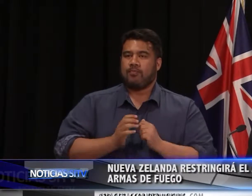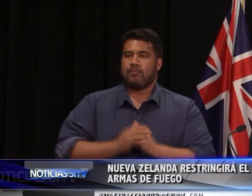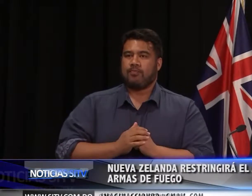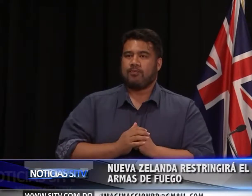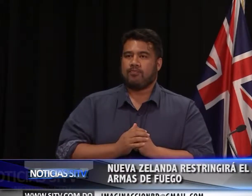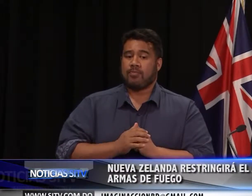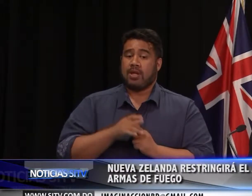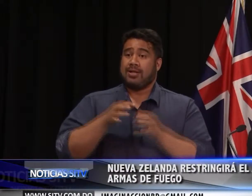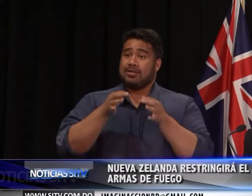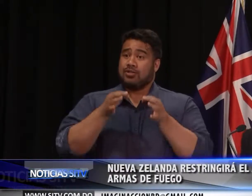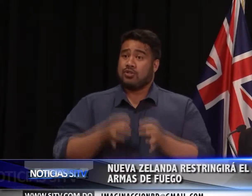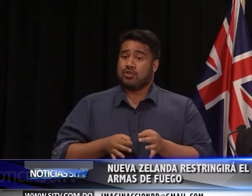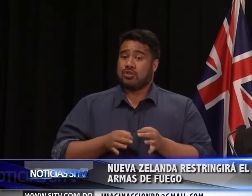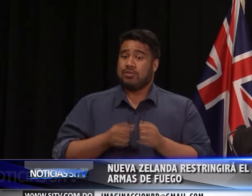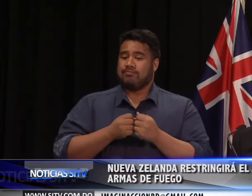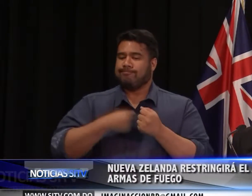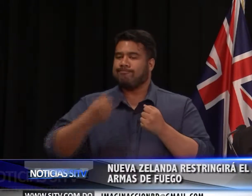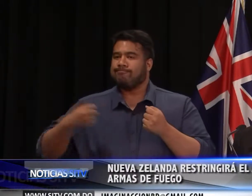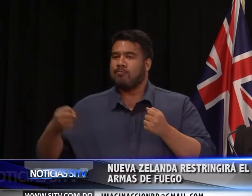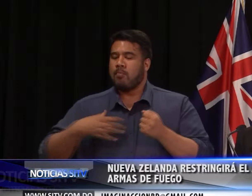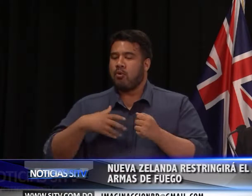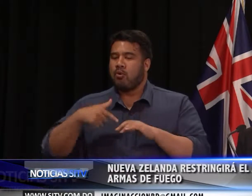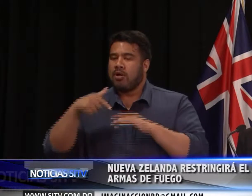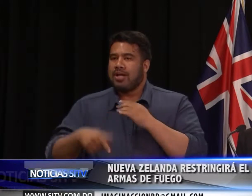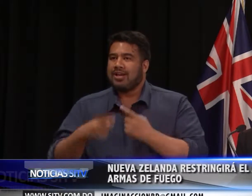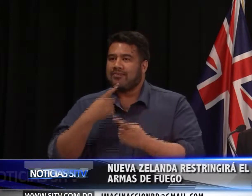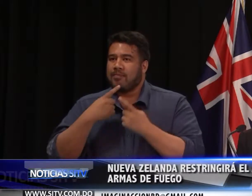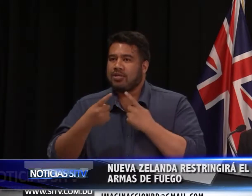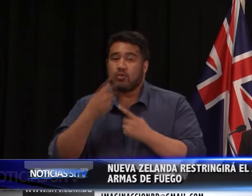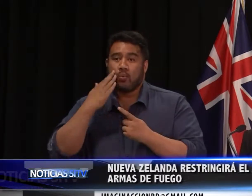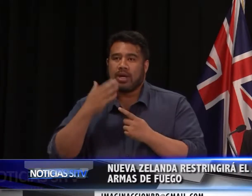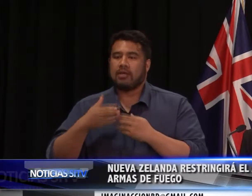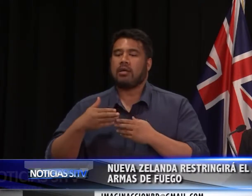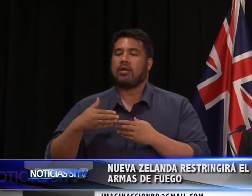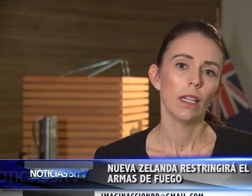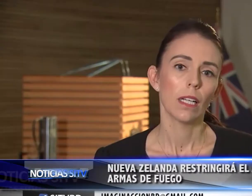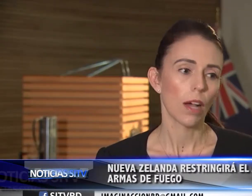50 personas en dos mezquitas cometida por un supremacista blanco.